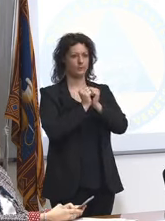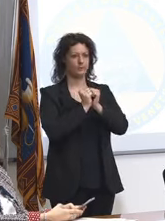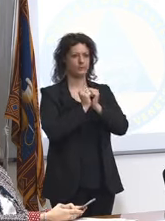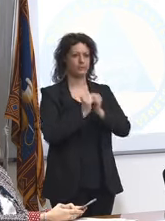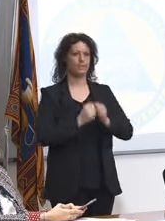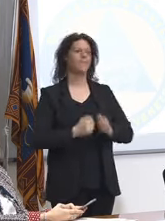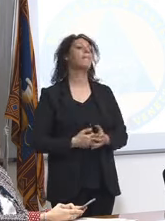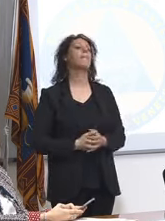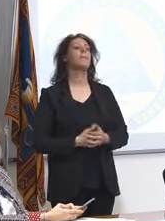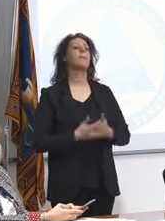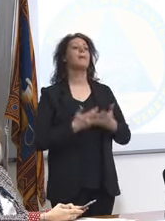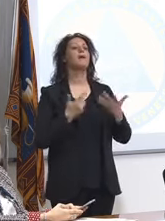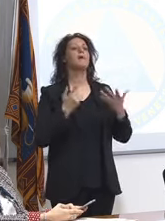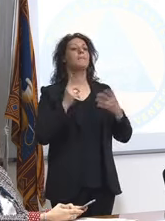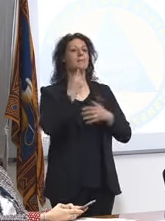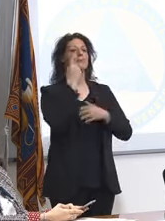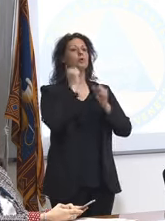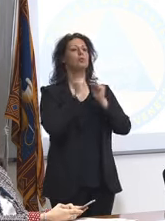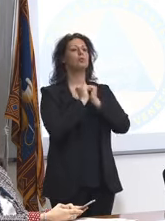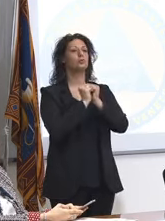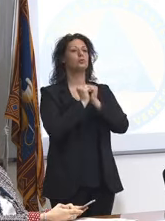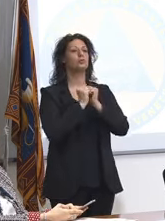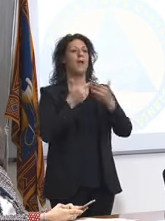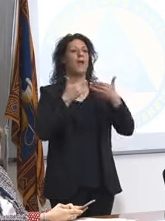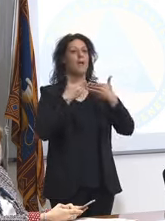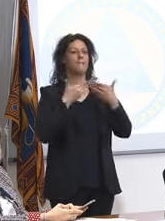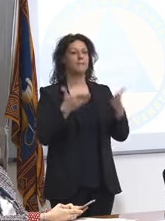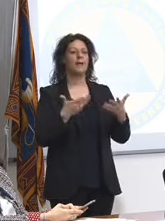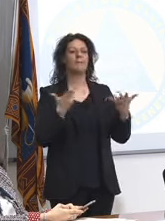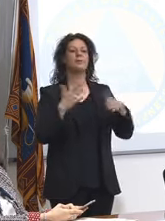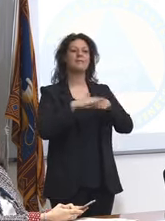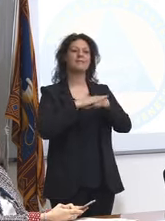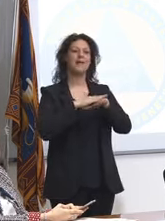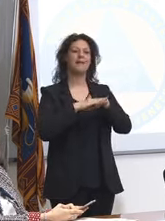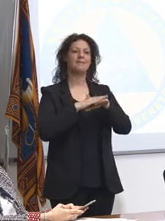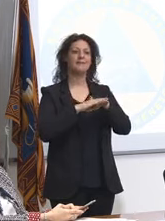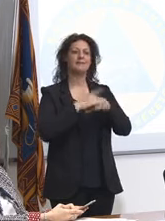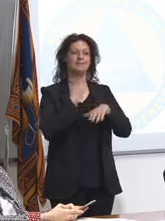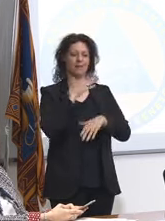Servizi per l'infanzia 0-17.